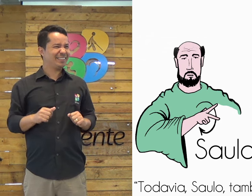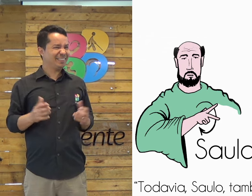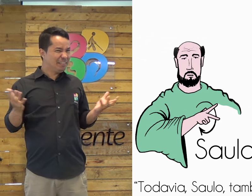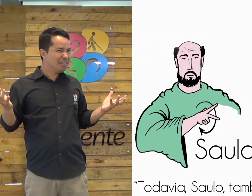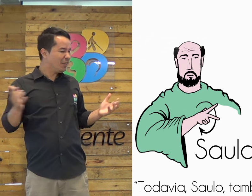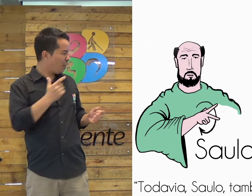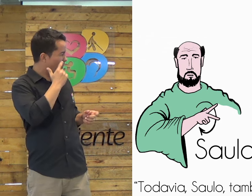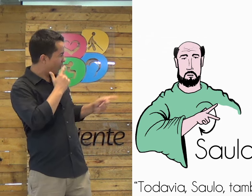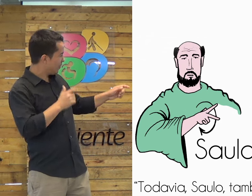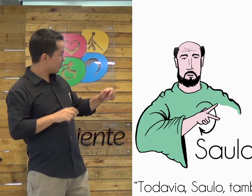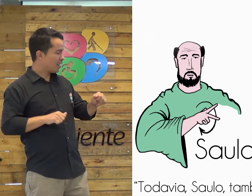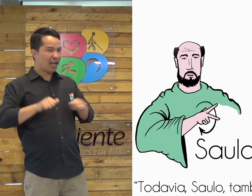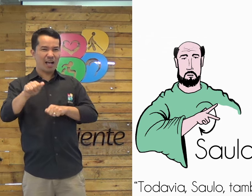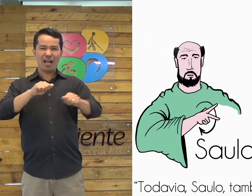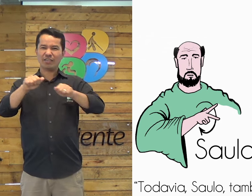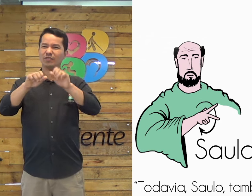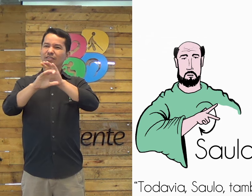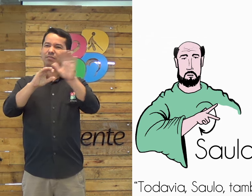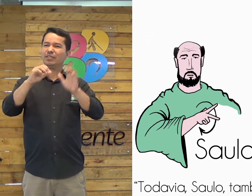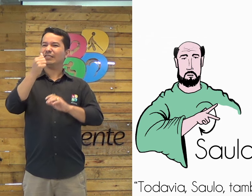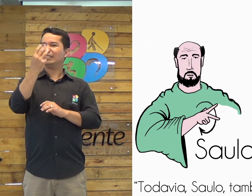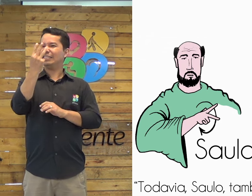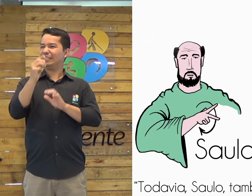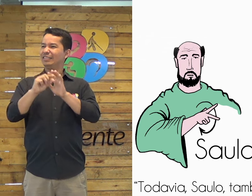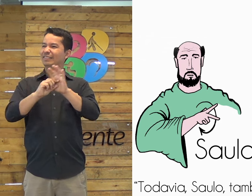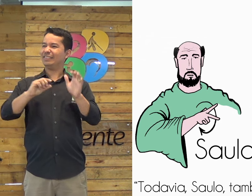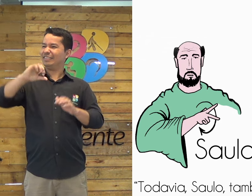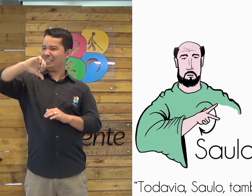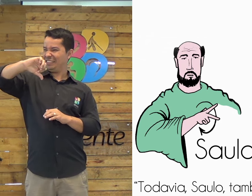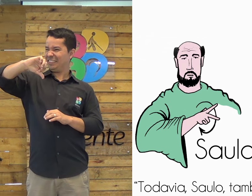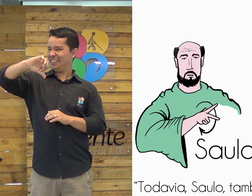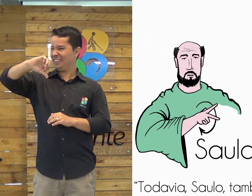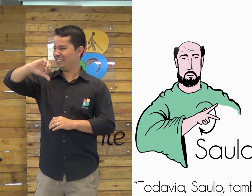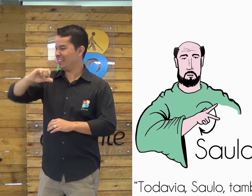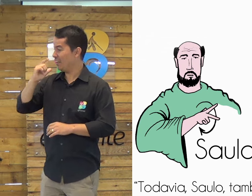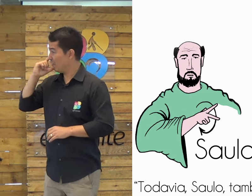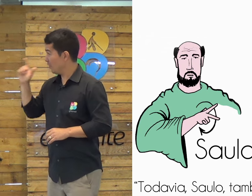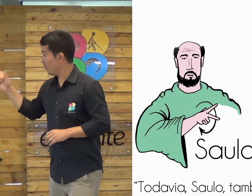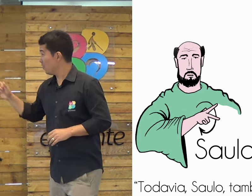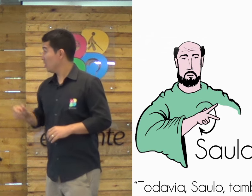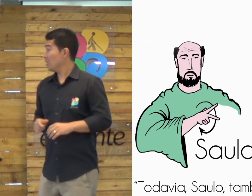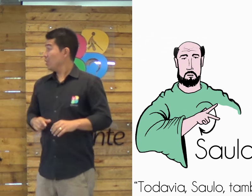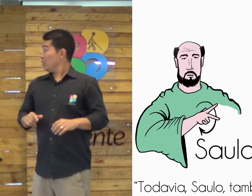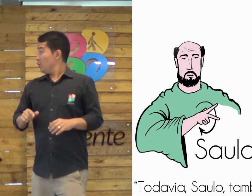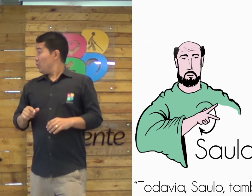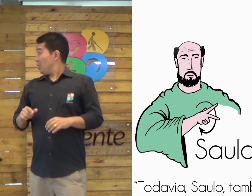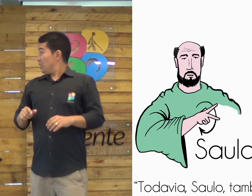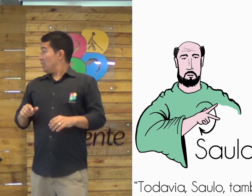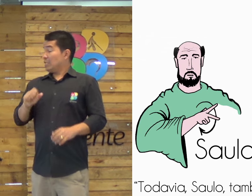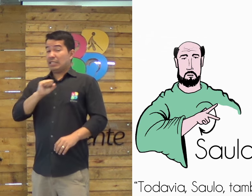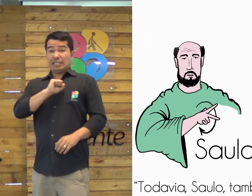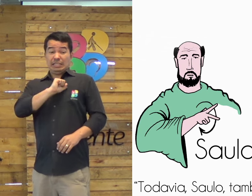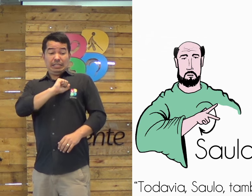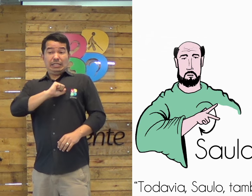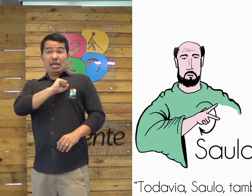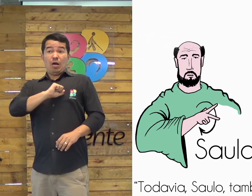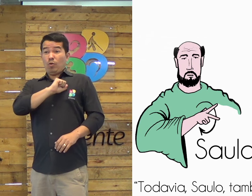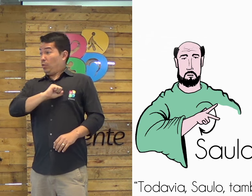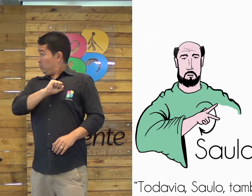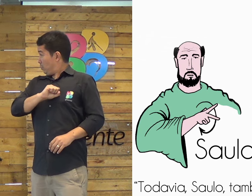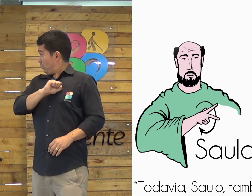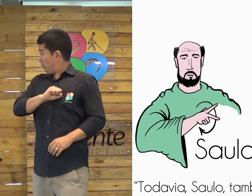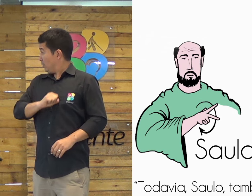Parece que Paulo tinha dois nomes, né? Em Atos capítulo 13, 9, diz ali, ó.